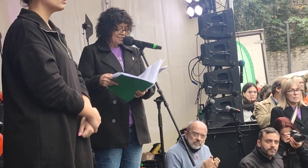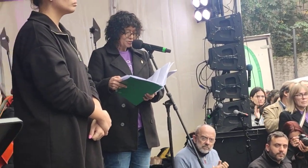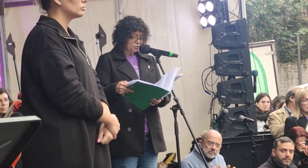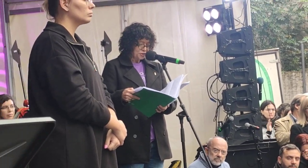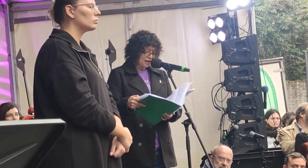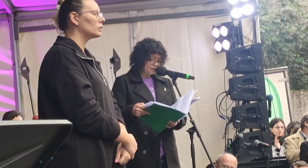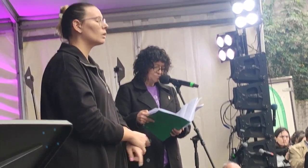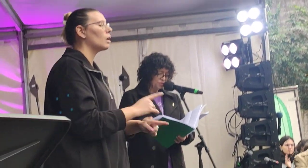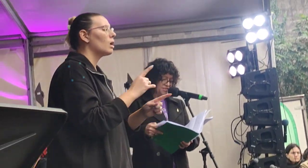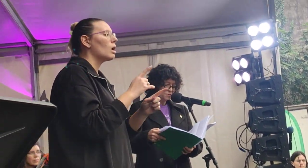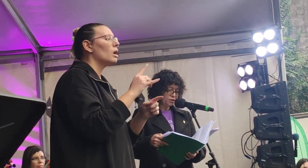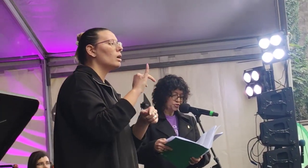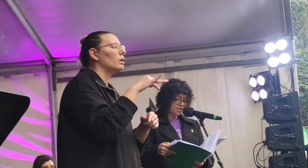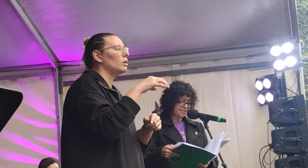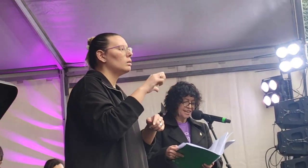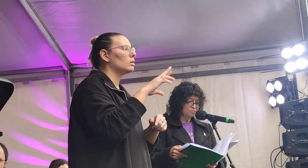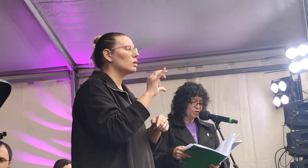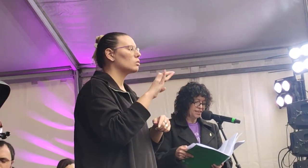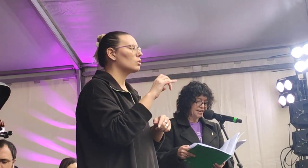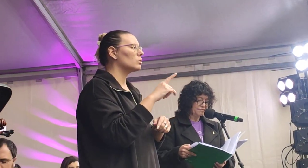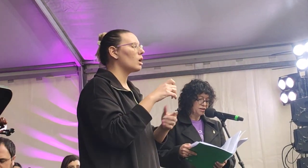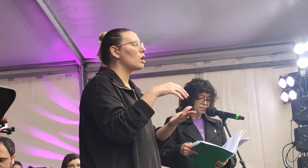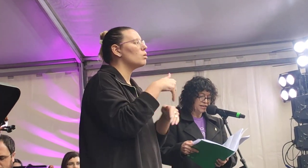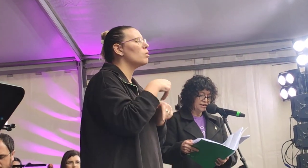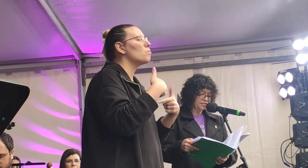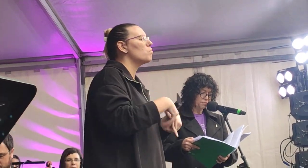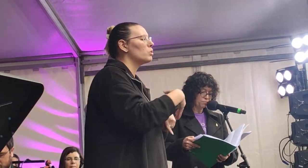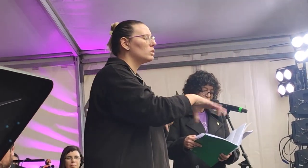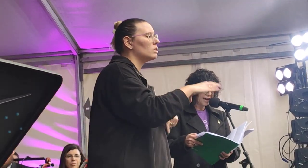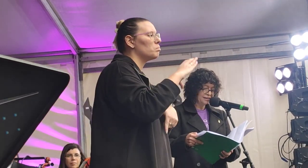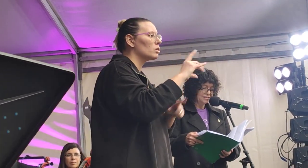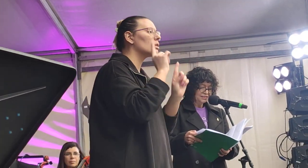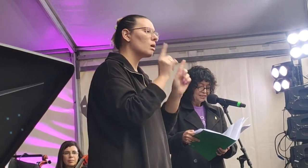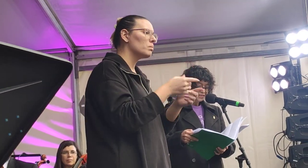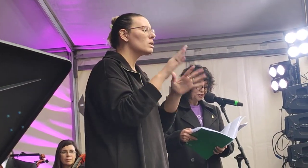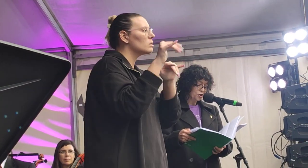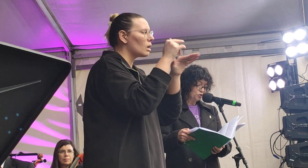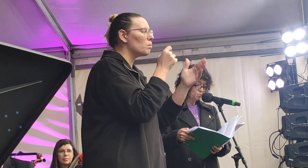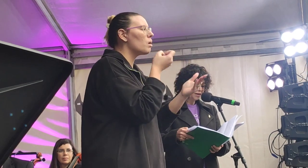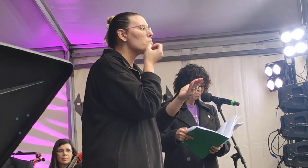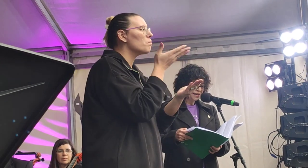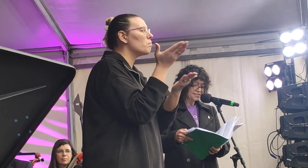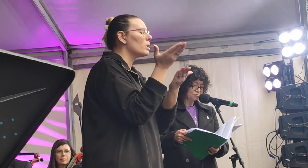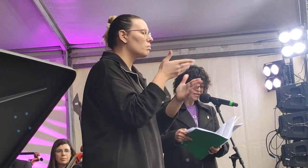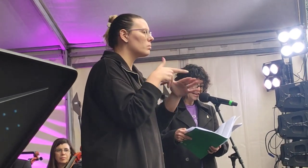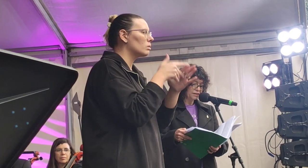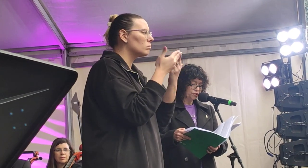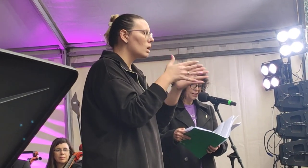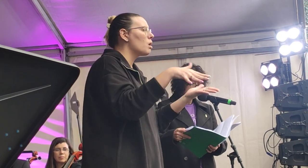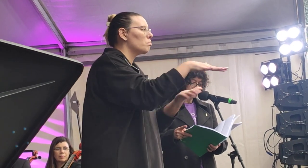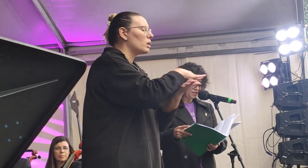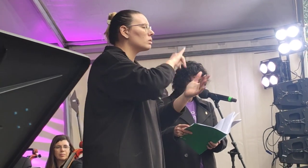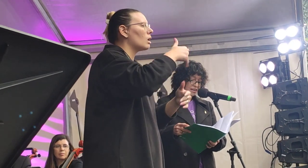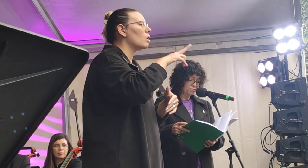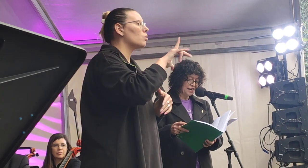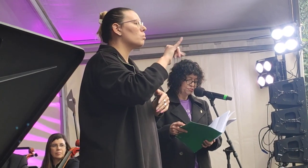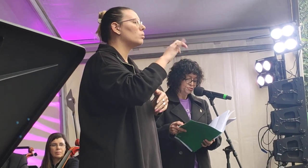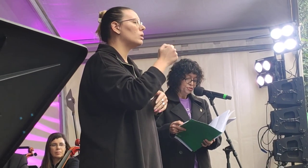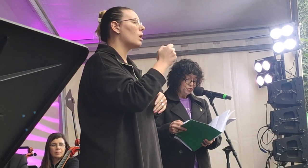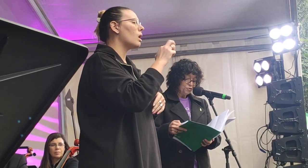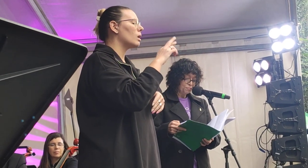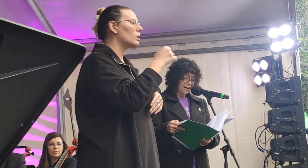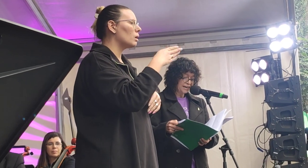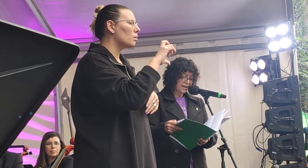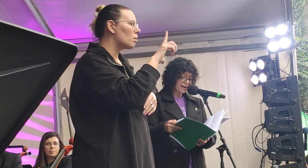La Intersocial del Municipio C saluda y da la bienvenida a este memorial que con el nombre de Plaza Julia